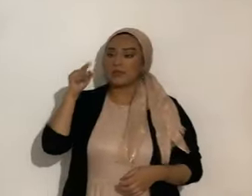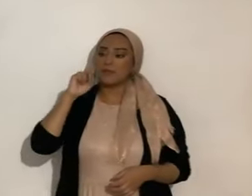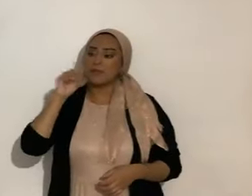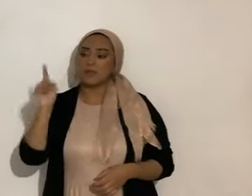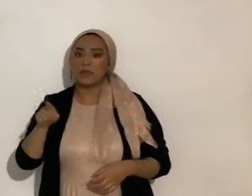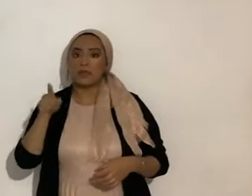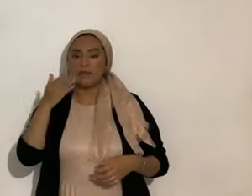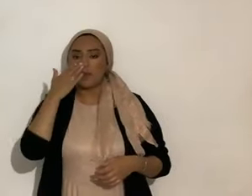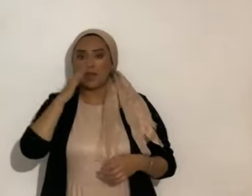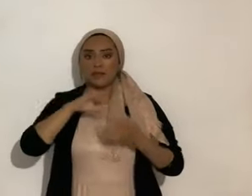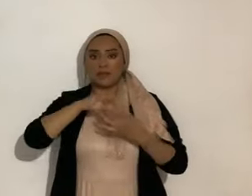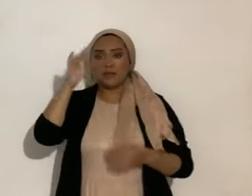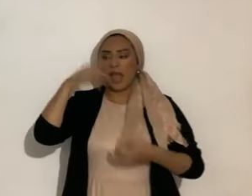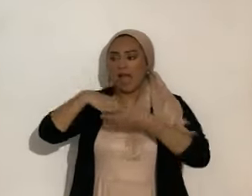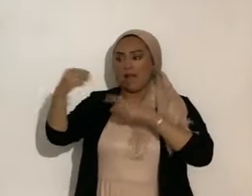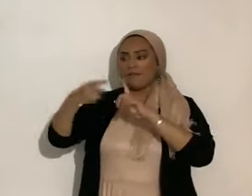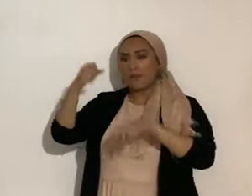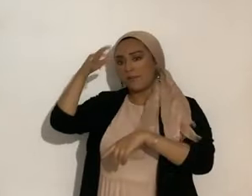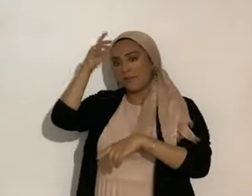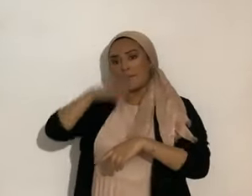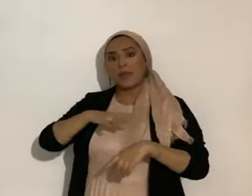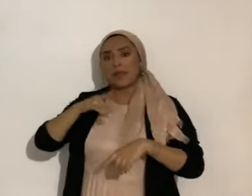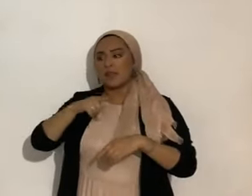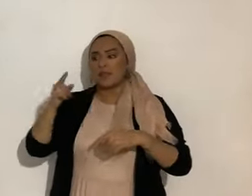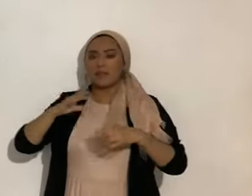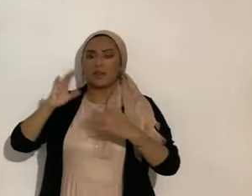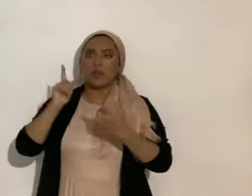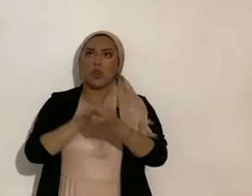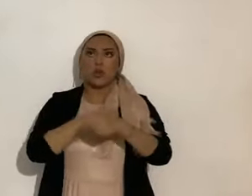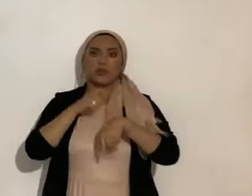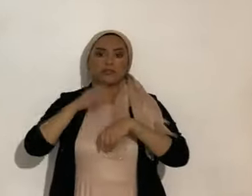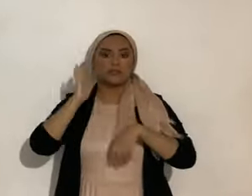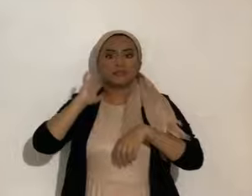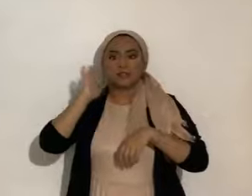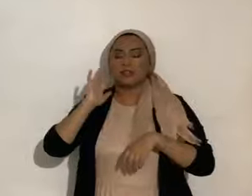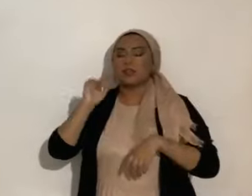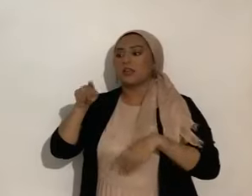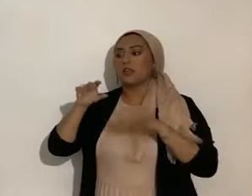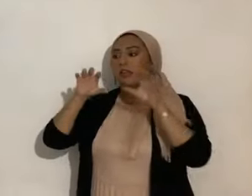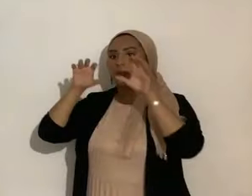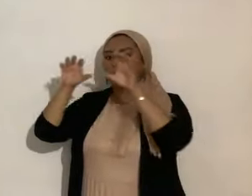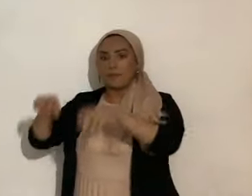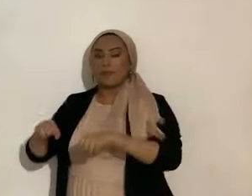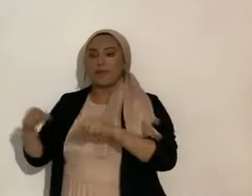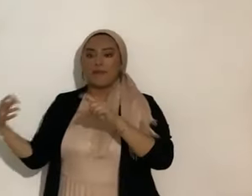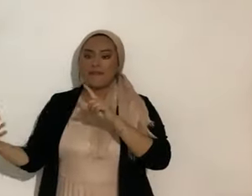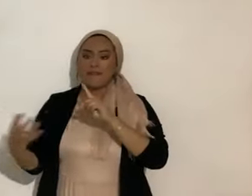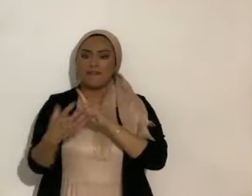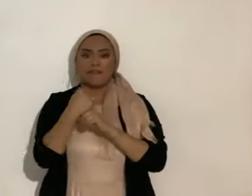al espíritu inmundo que saliese de hombre, pues hacía mucho tiempo que se había apoderado de él,